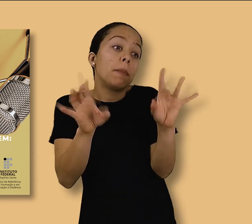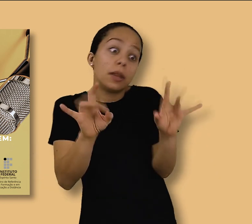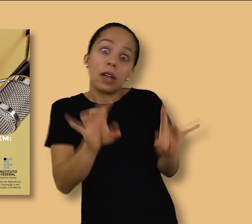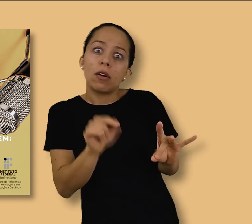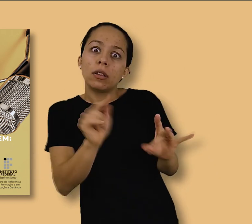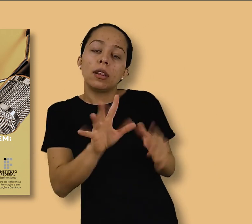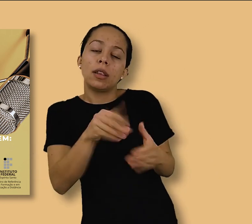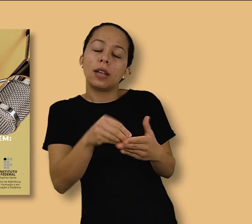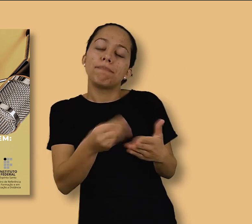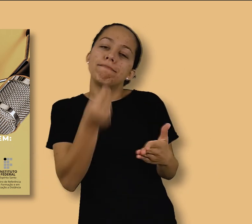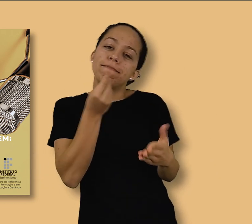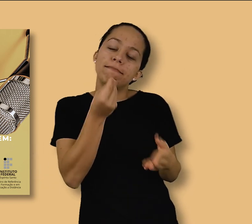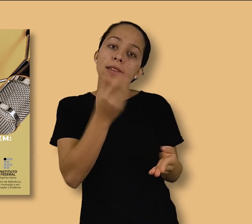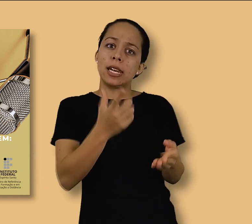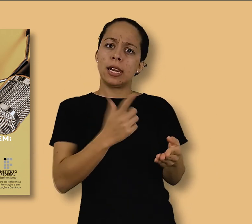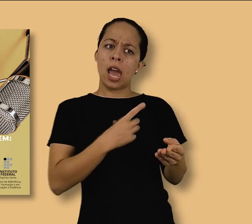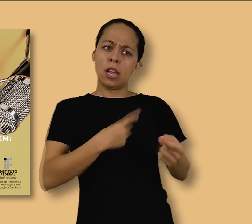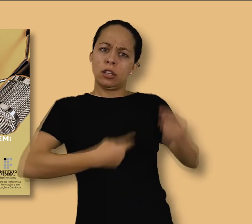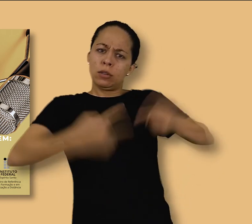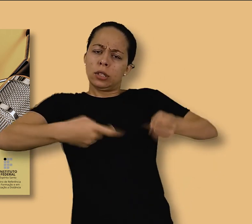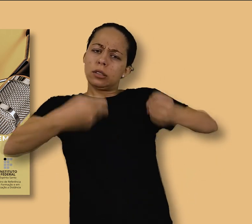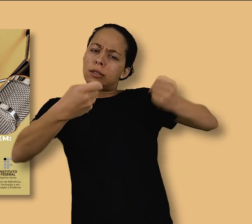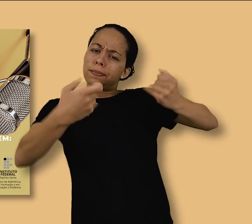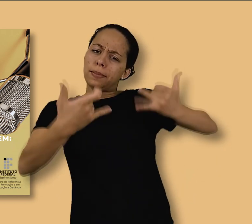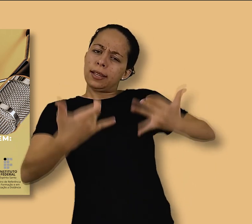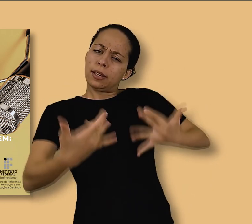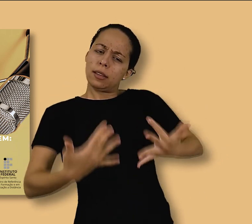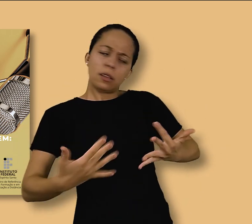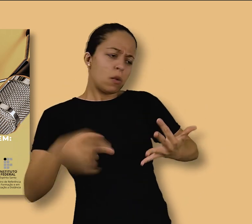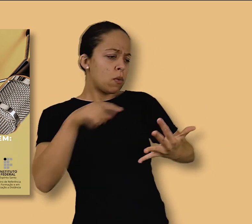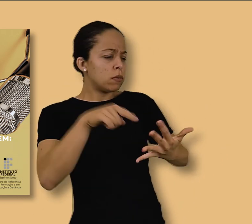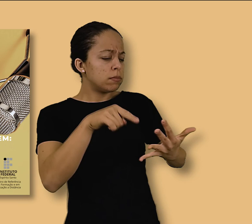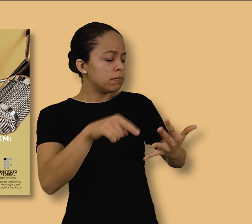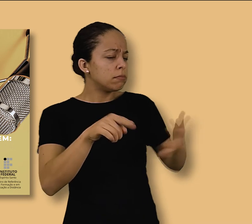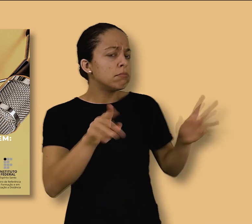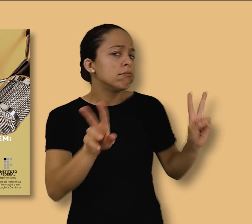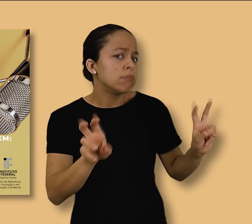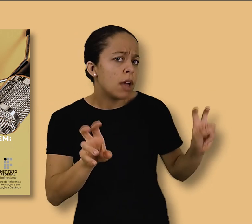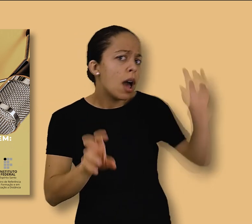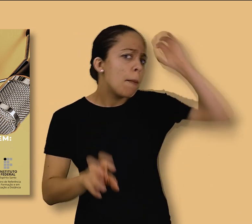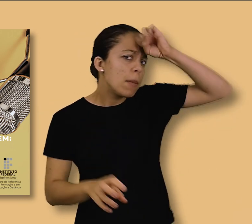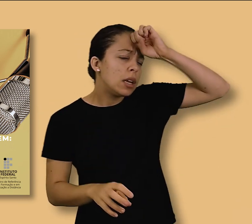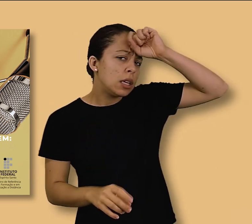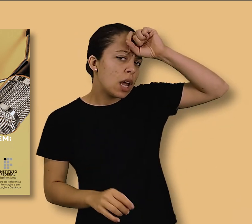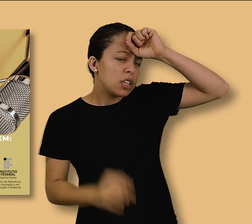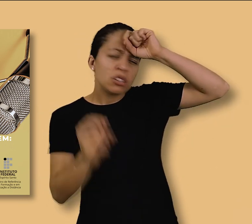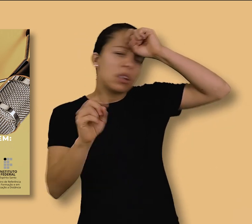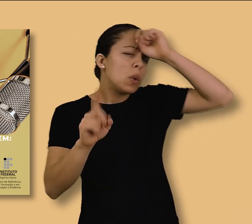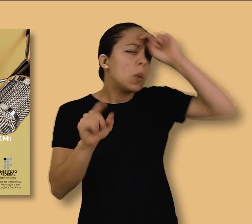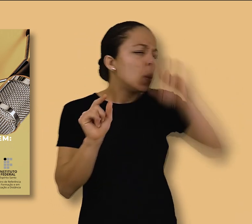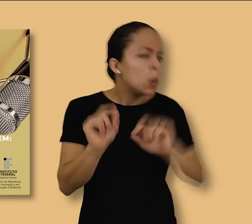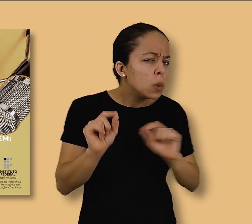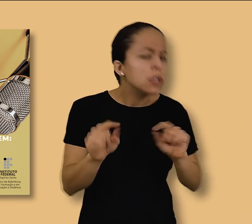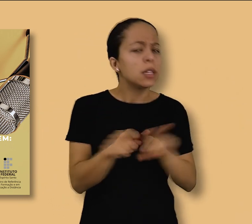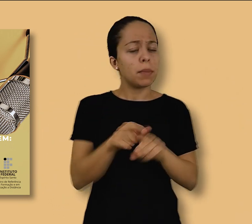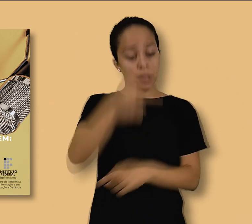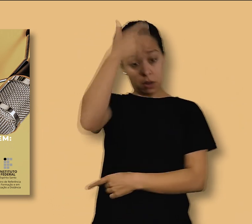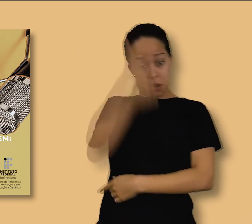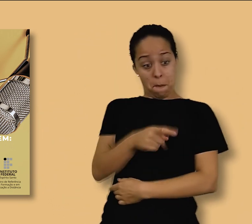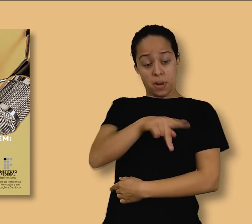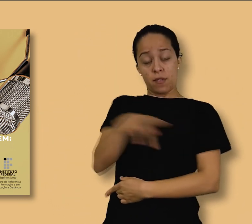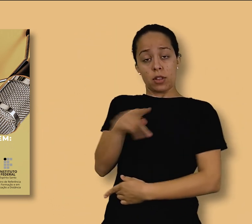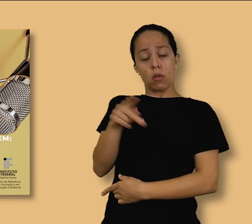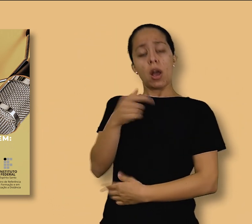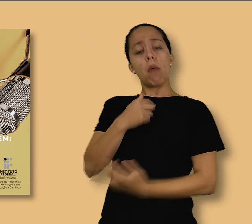vão encontrar discussões considerações sobre o que é aprendizagem e sobre o papel do professor e do aluno nesse processo